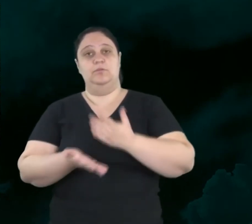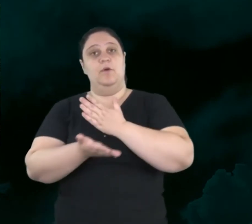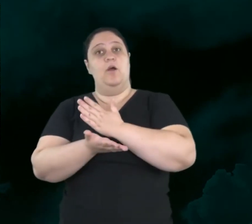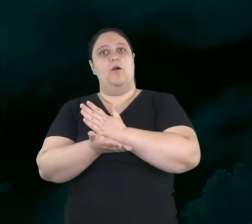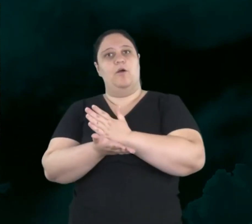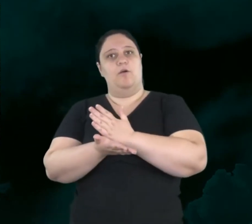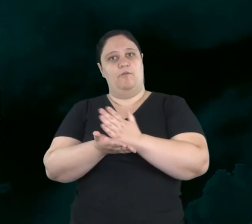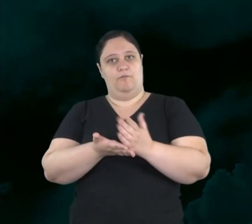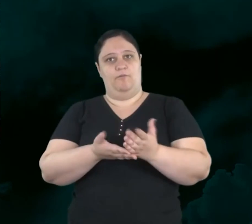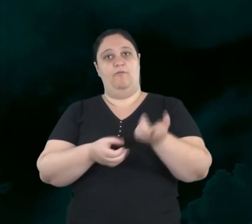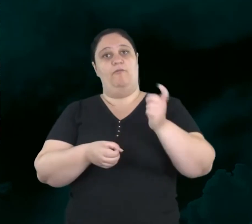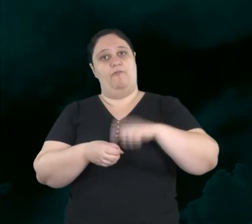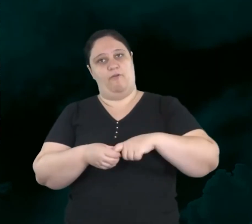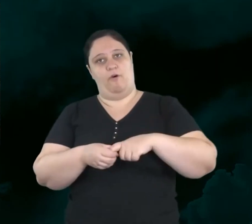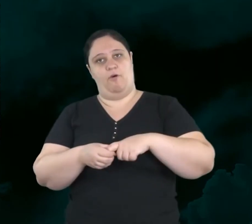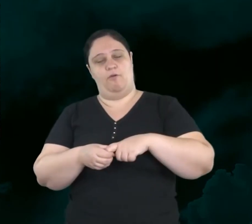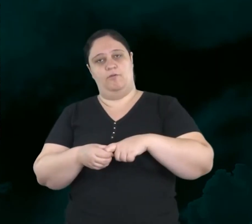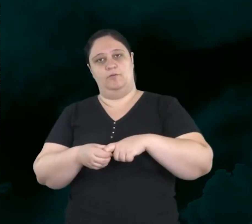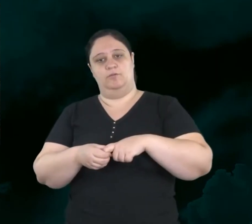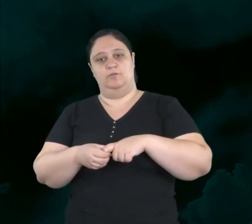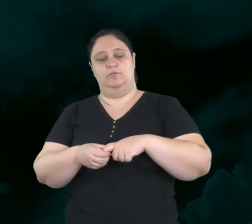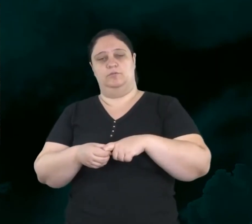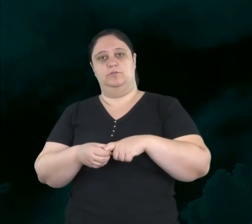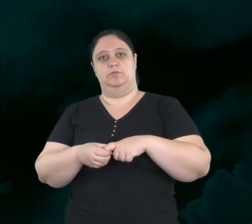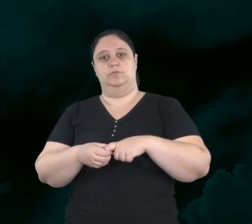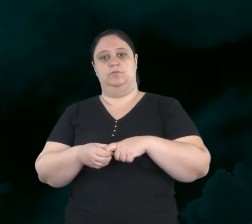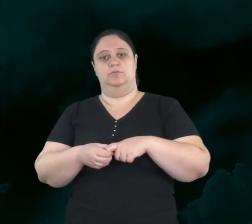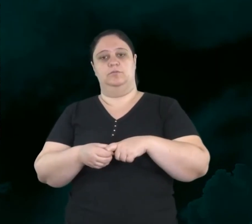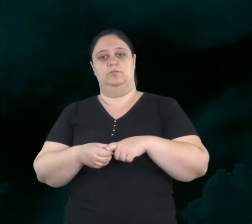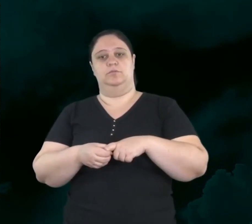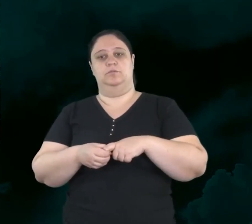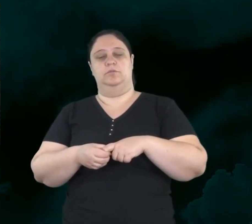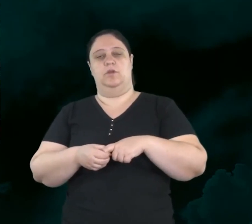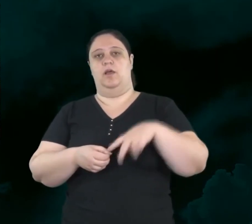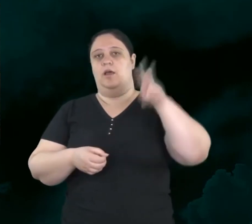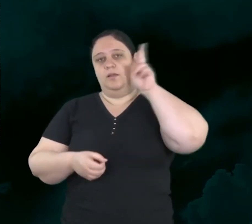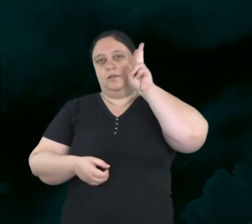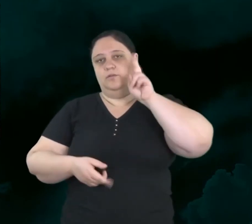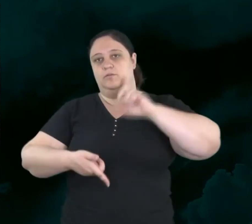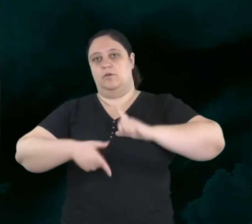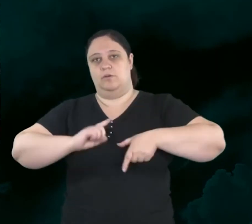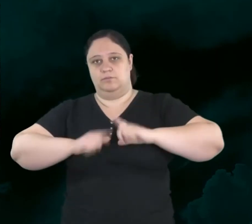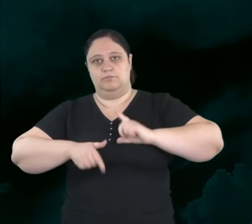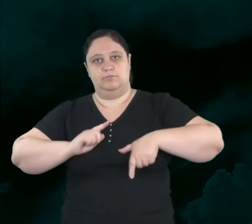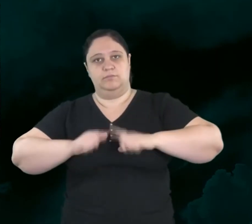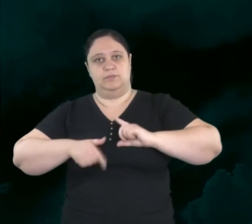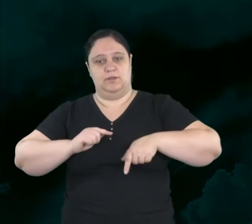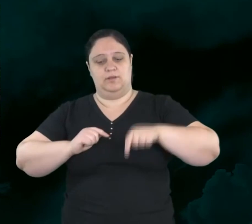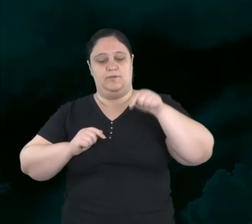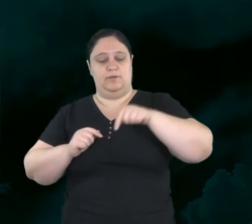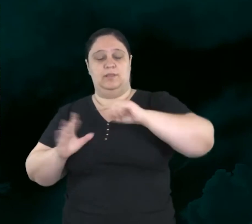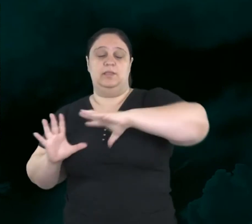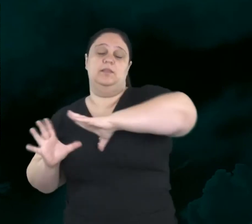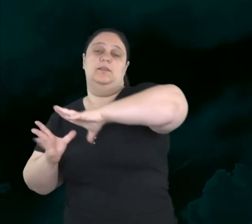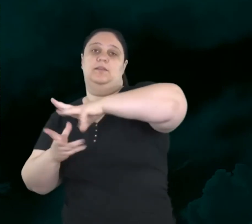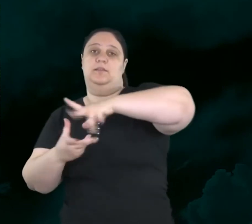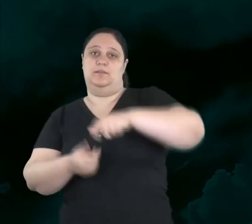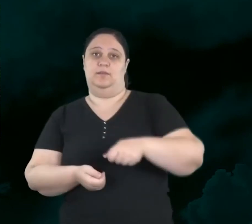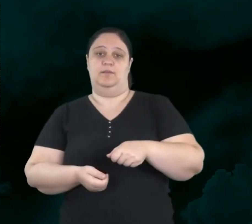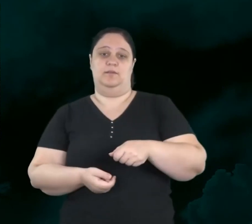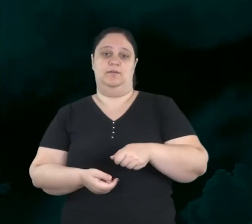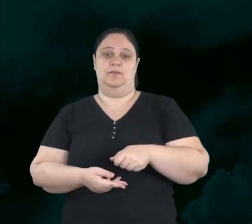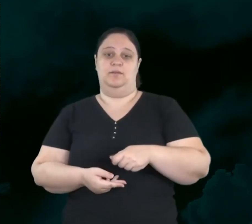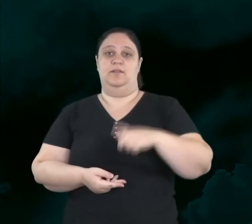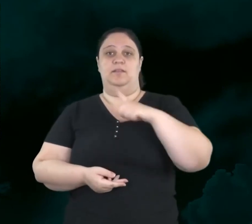reiniciar a contagem de Israel, a sua história aqui na terra, na última semana, irmãos, nós só